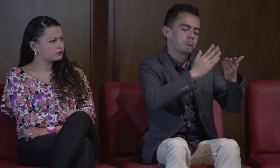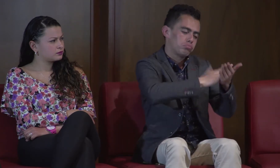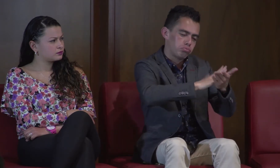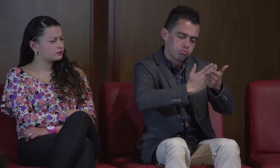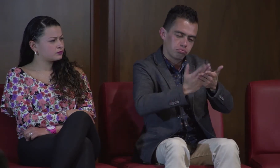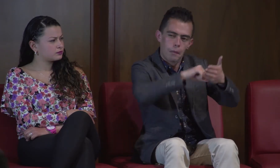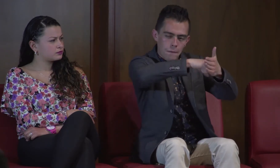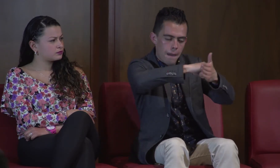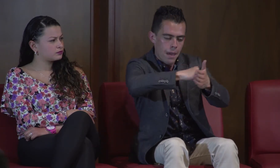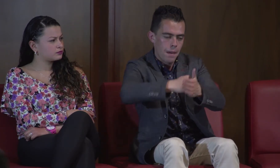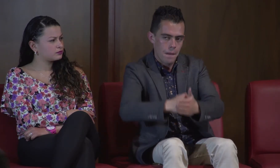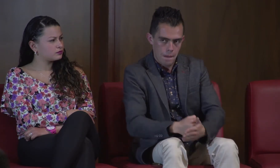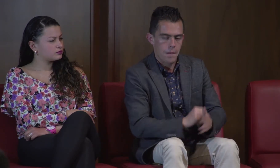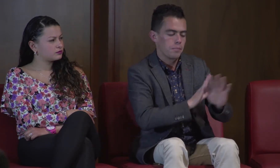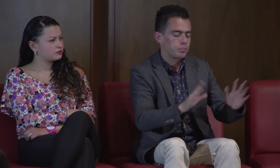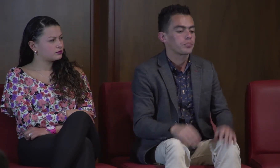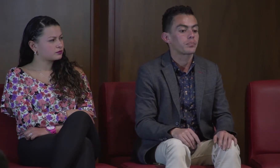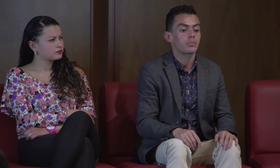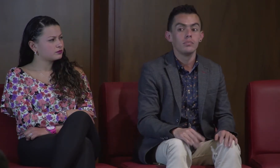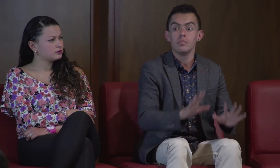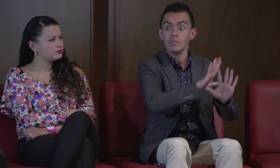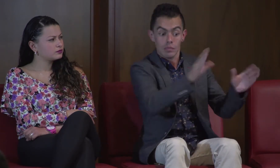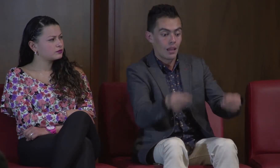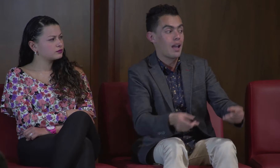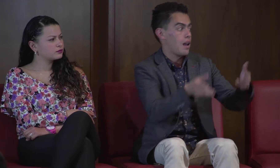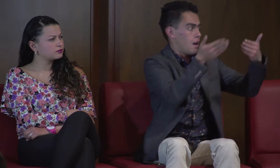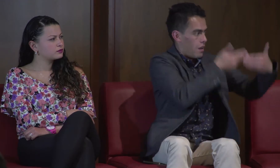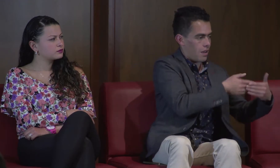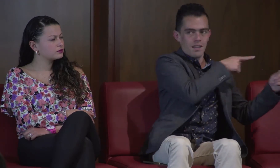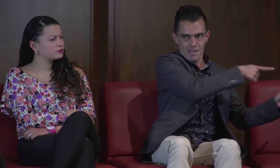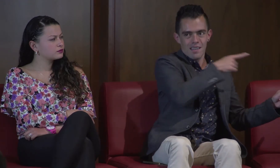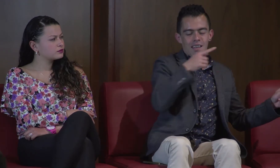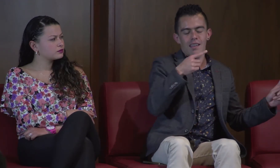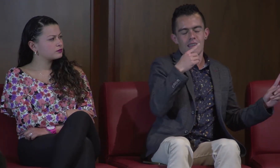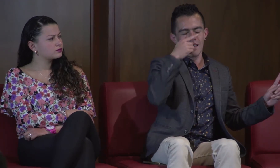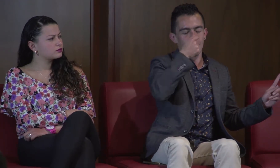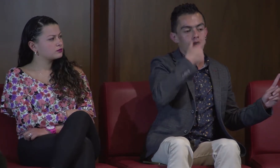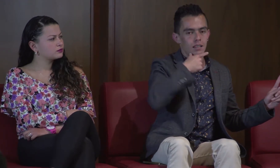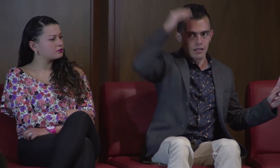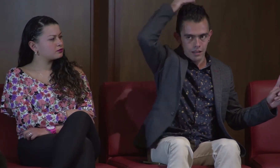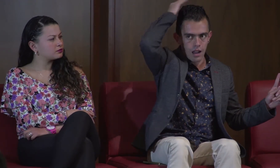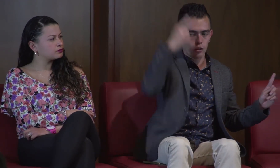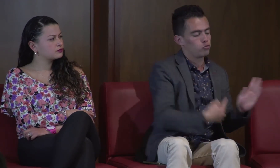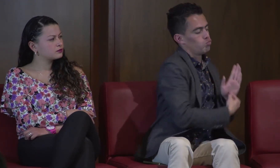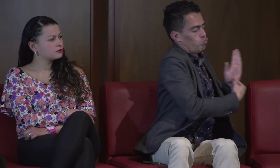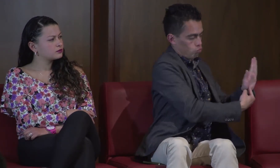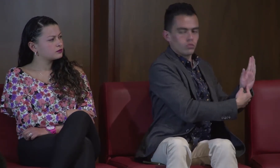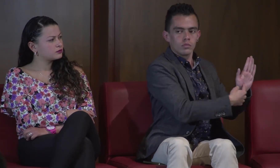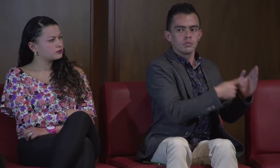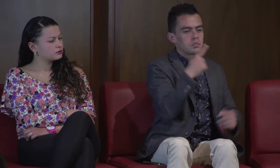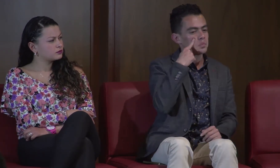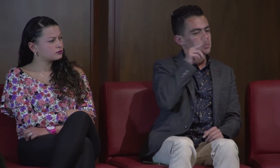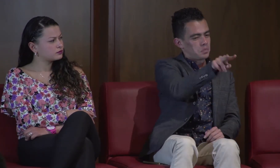grabar. Dejábamos allí unos videos que podrían ser tentativamente los videos ya preliminares o formales para el producto.